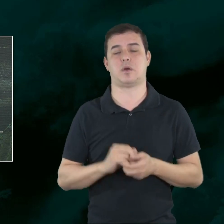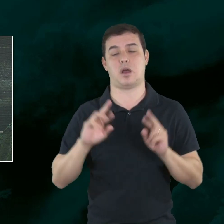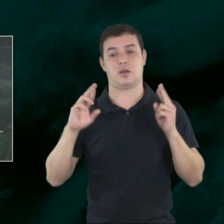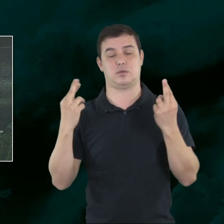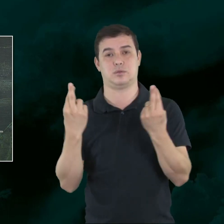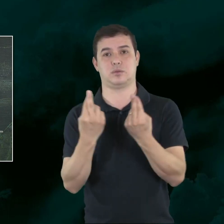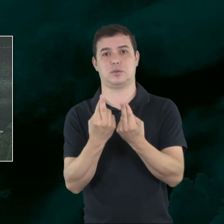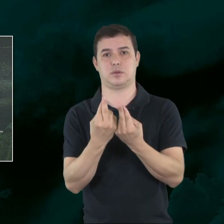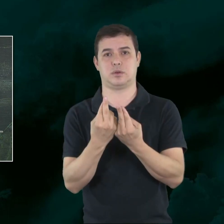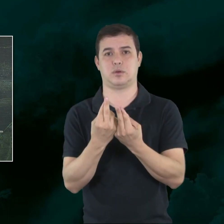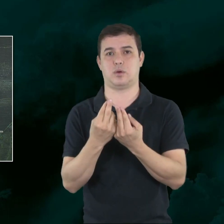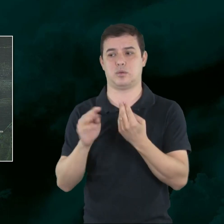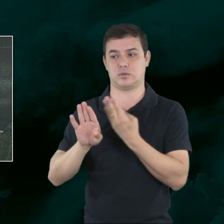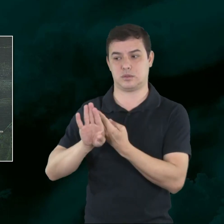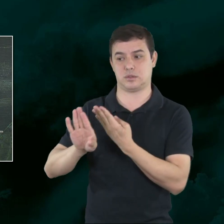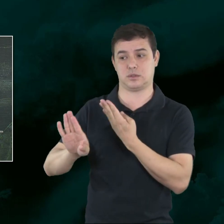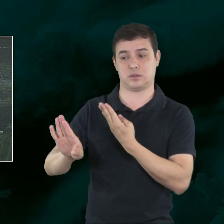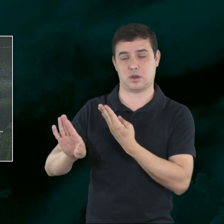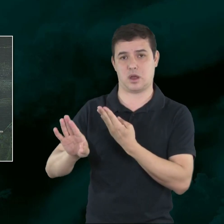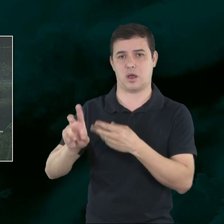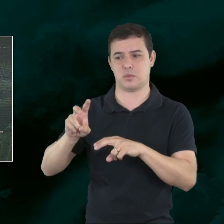de higiene, de